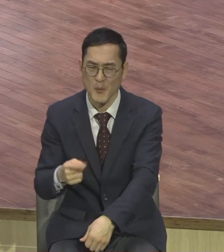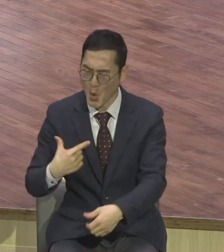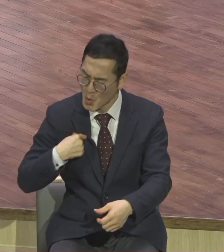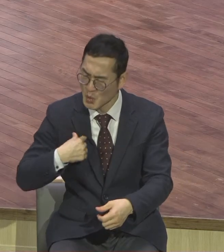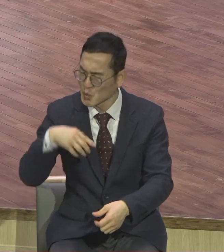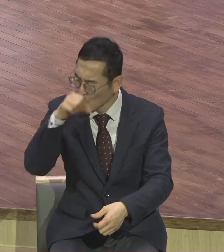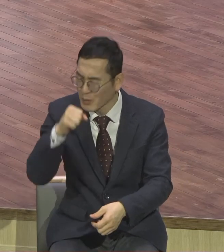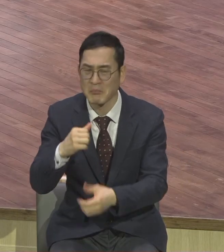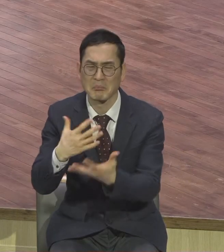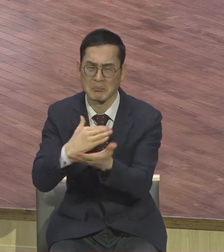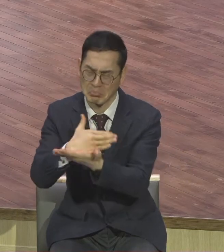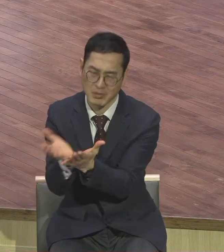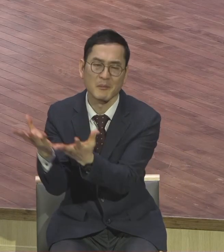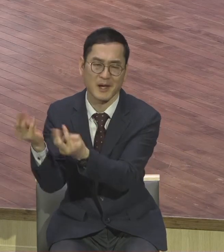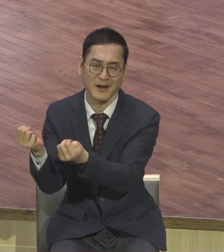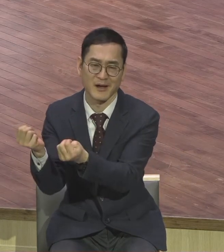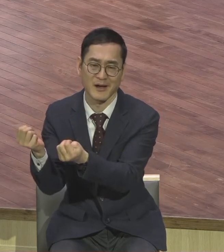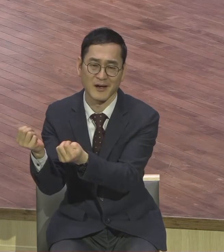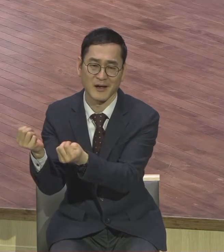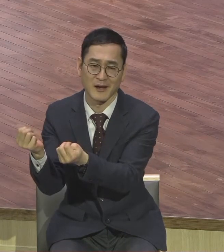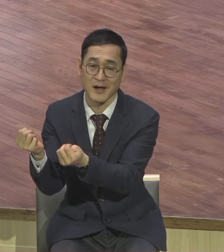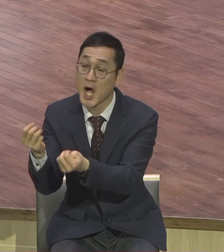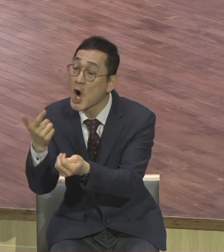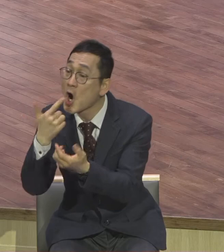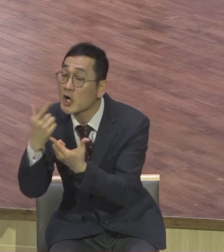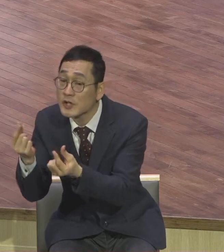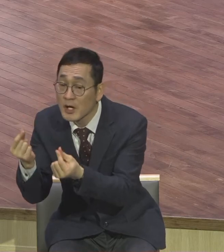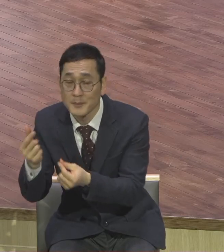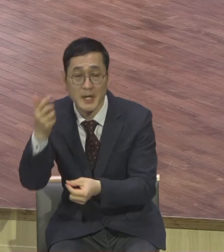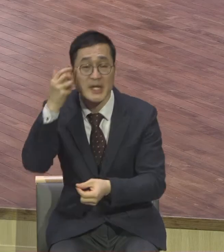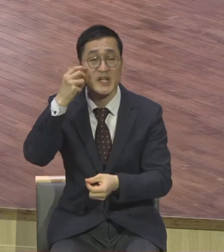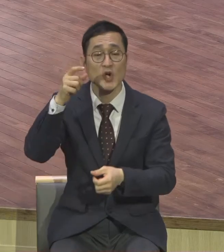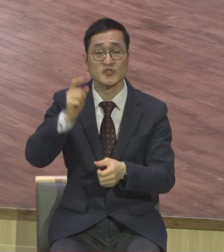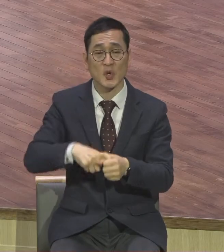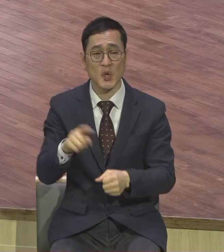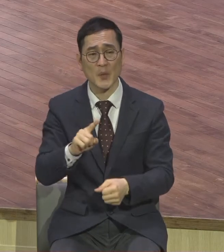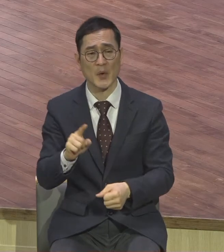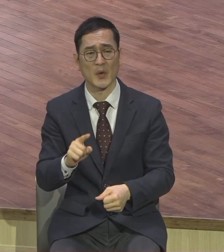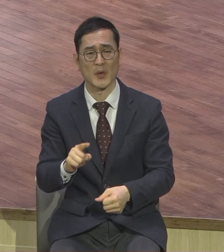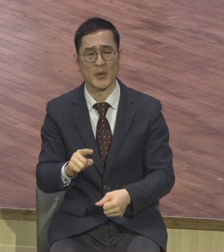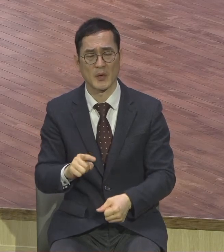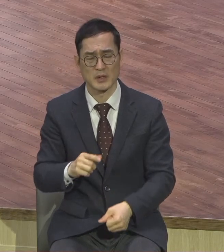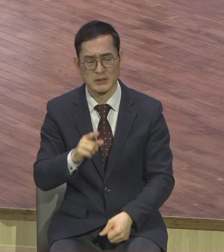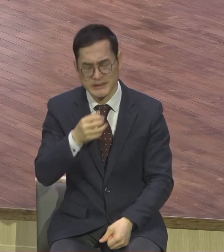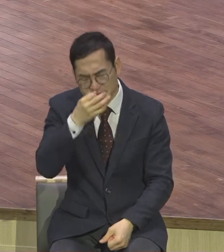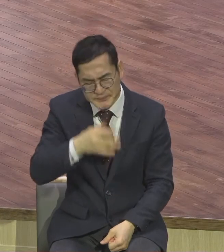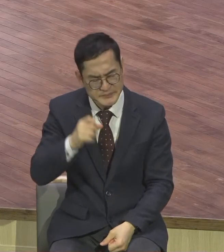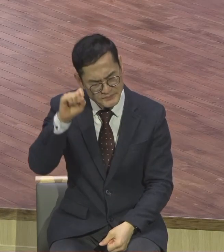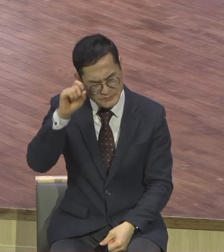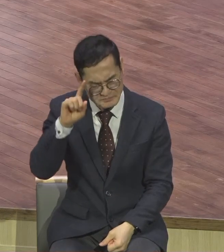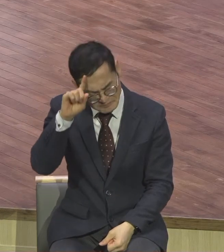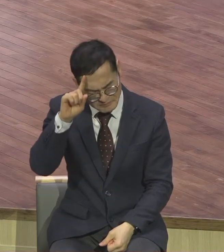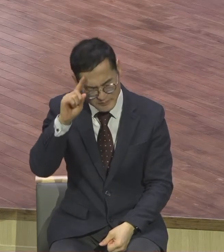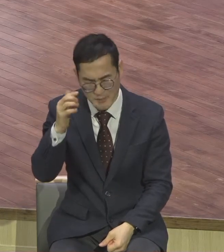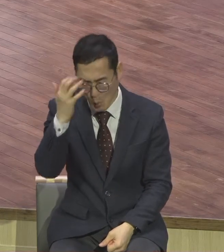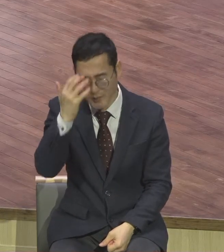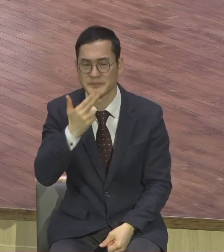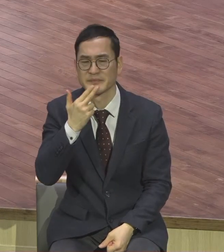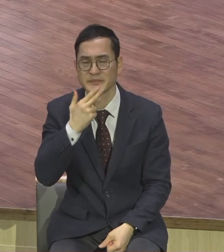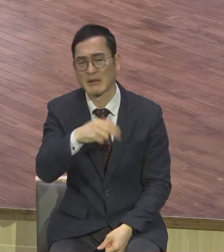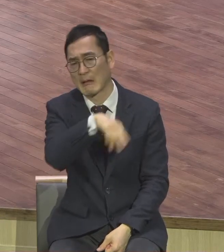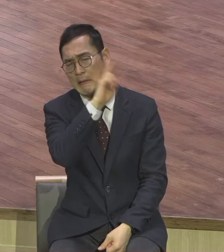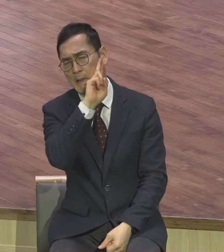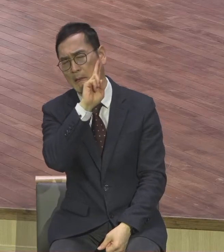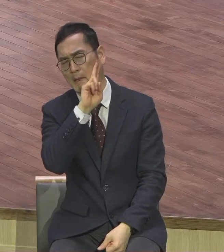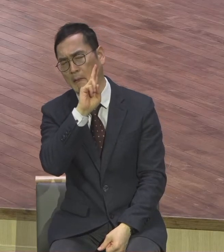편리미엄이 있어요. 영적인 삶에 이거 기성을 부리고 있어요. 심각합니다.